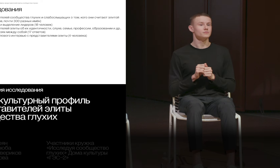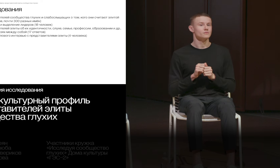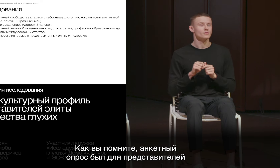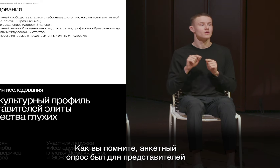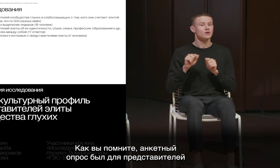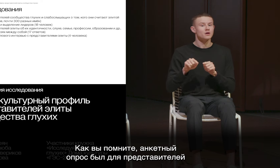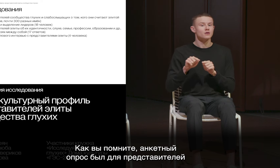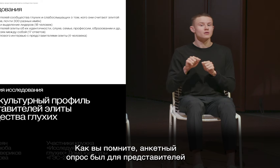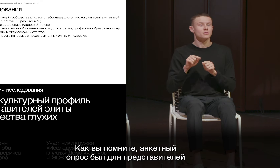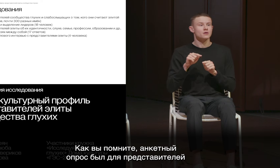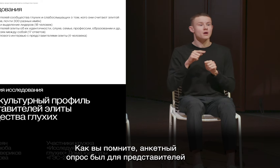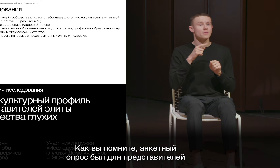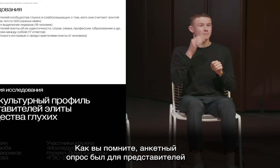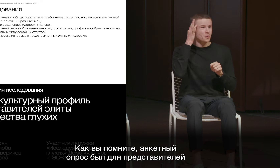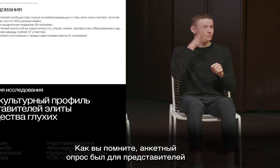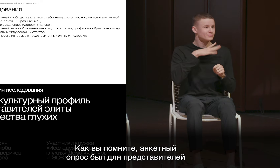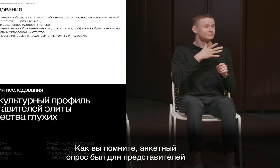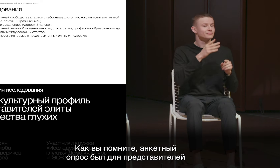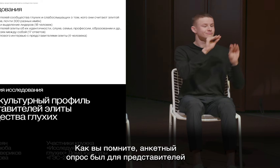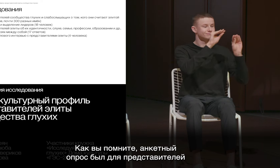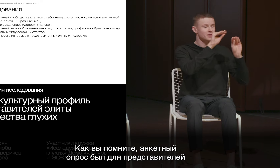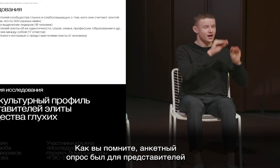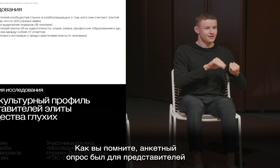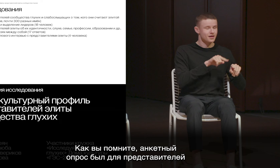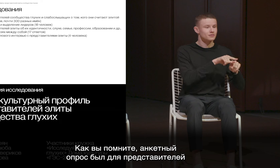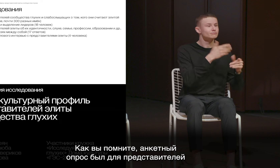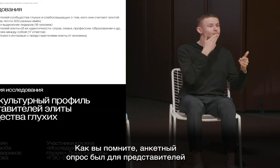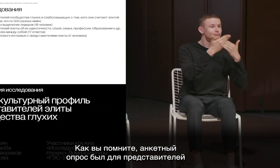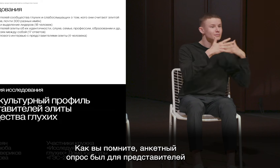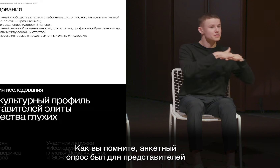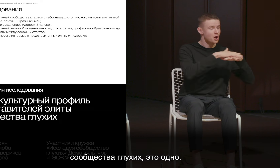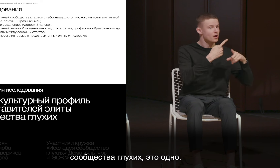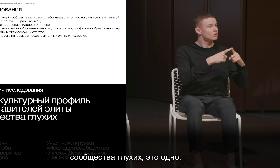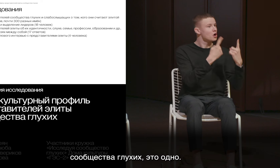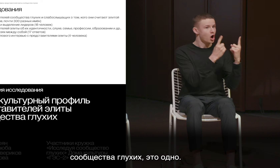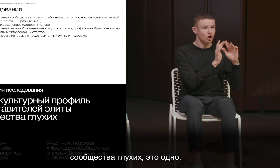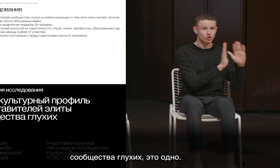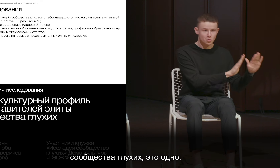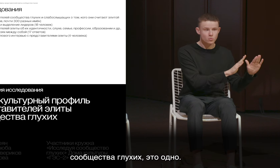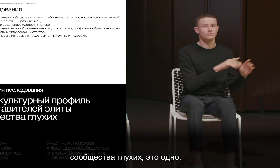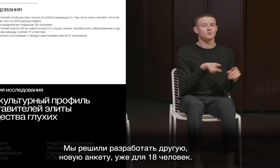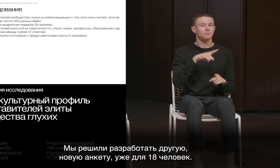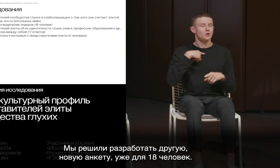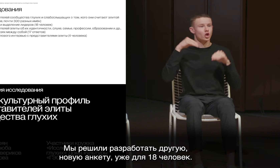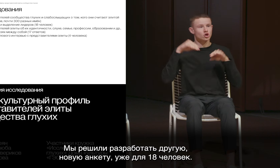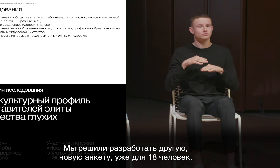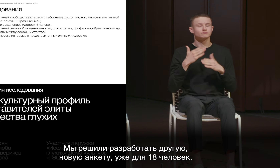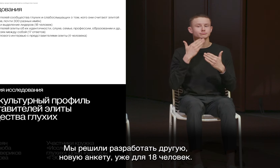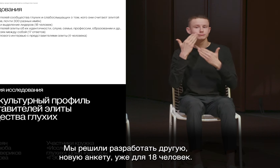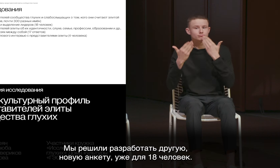человек, которых мы выделили. Как вы помните, наверное, и кто заполнял эту анкету.